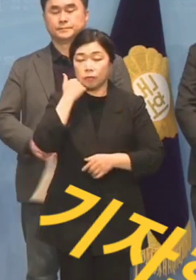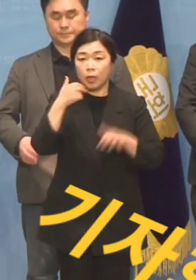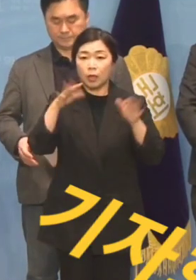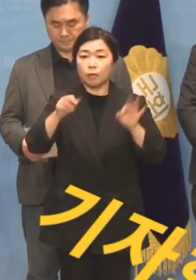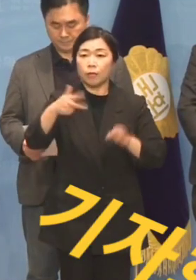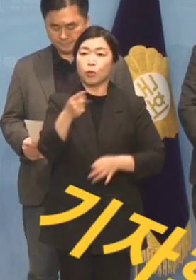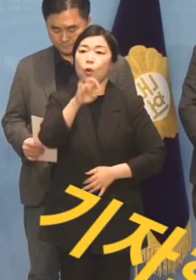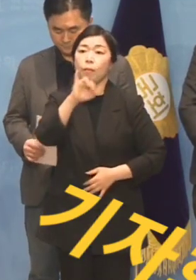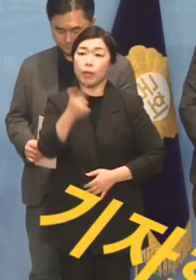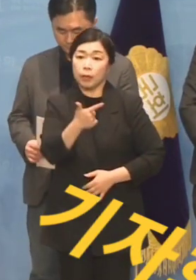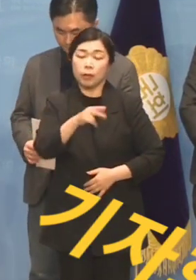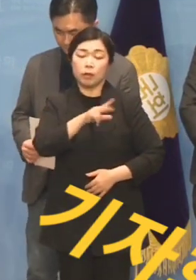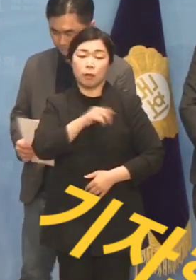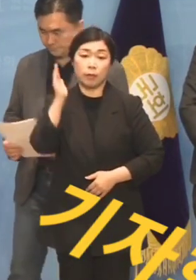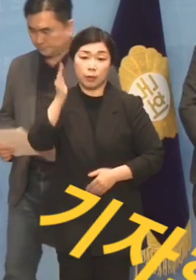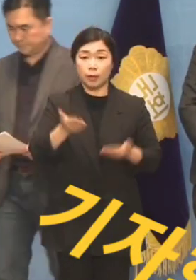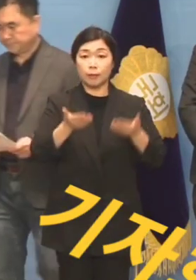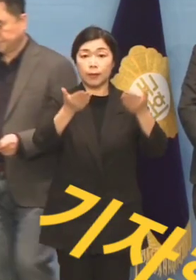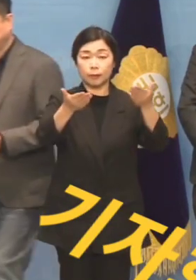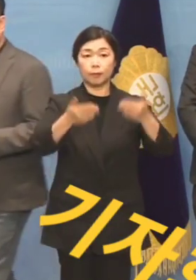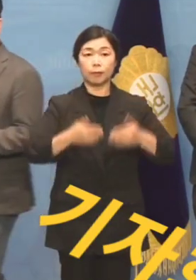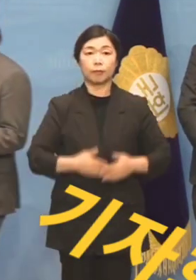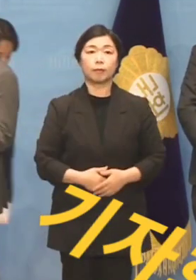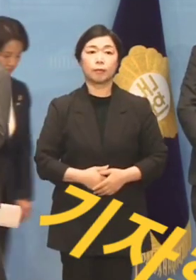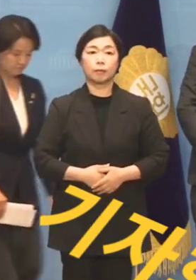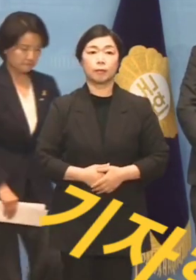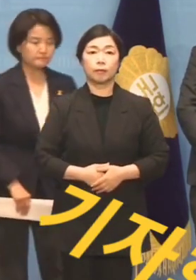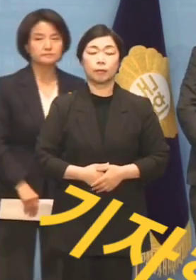김종민 의원께서 말씀해 주시겠습니다.